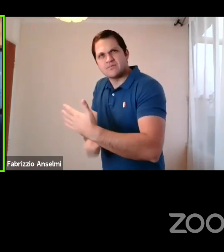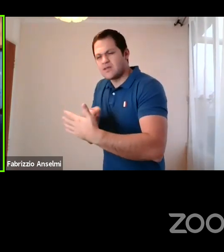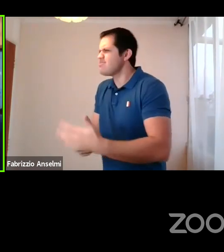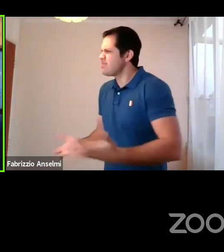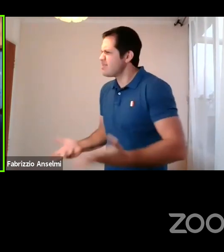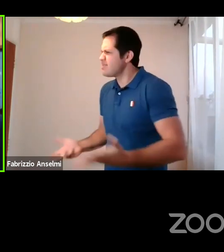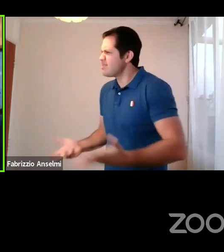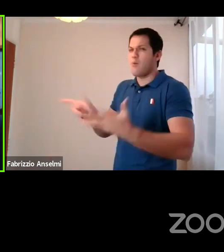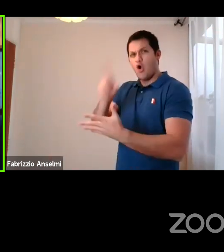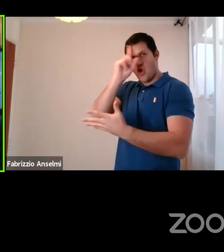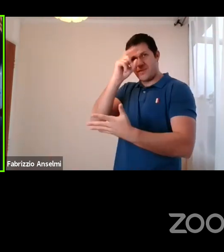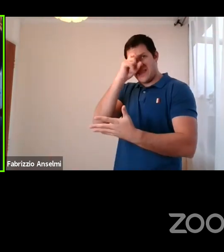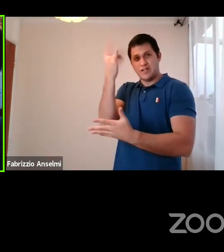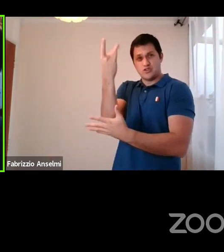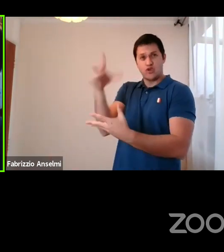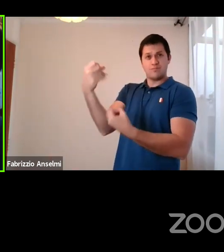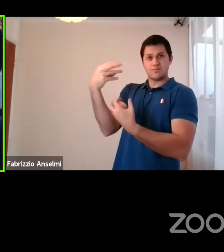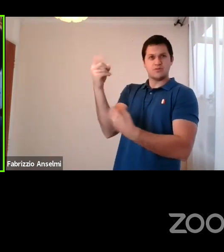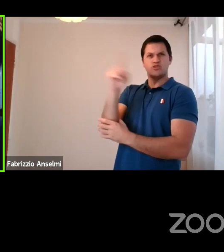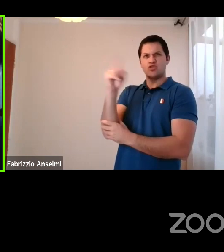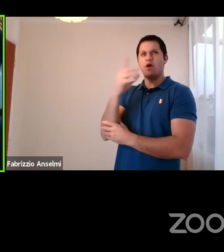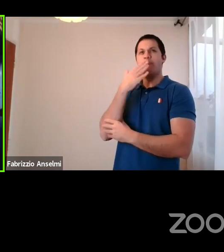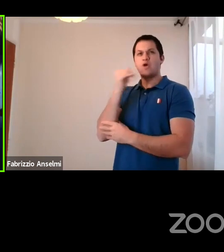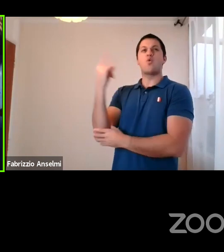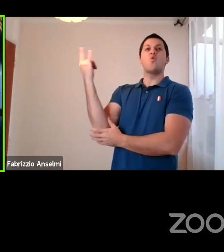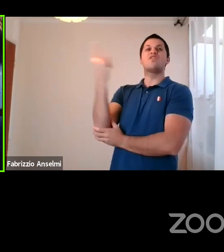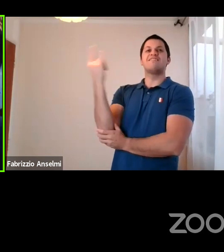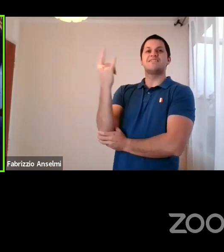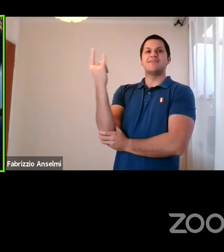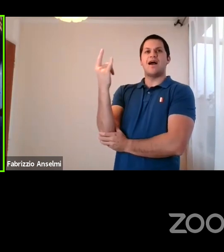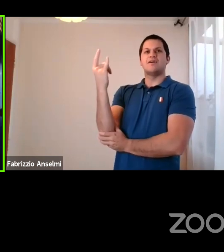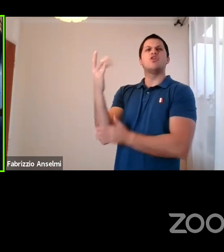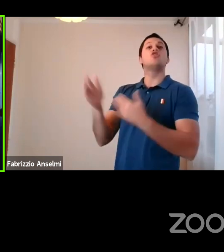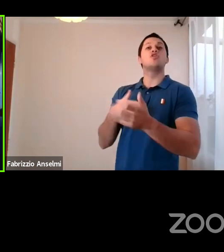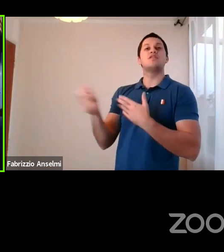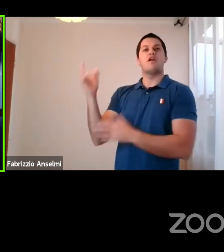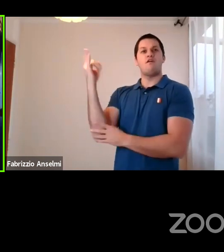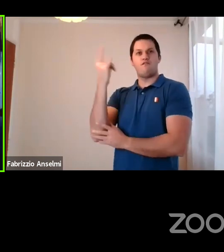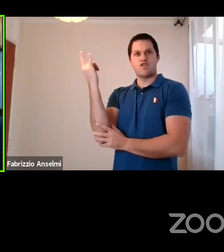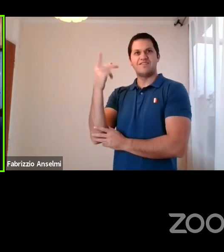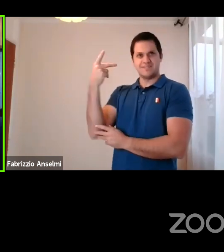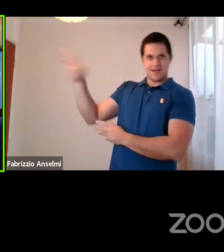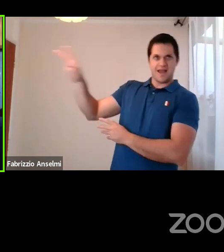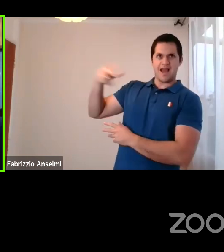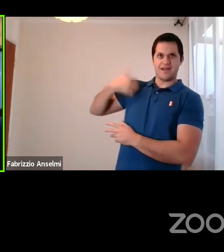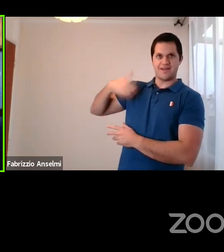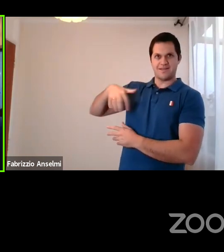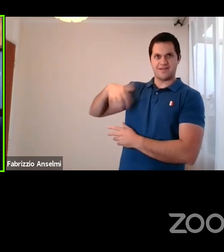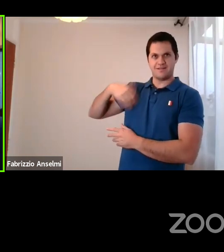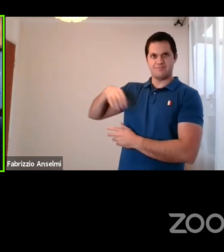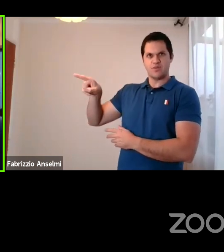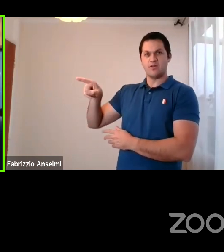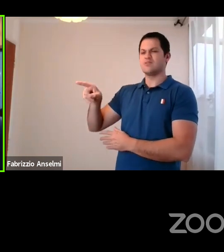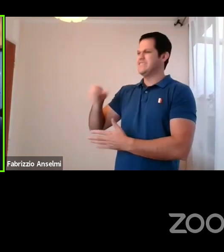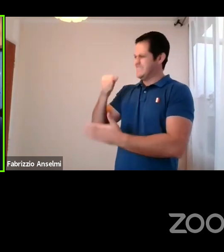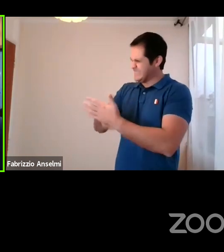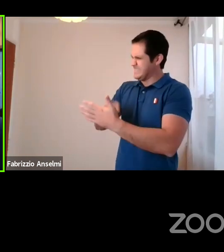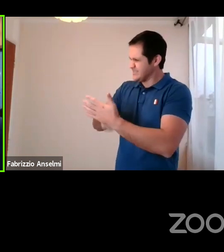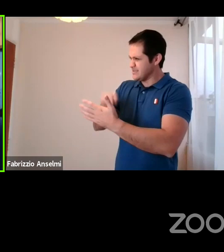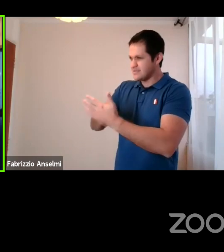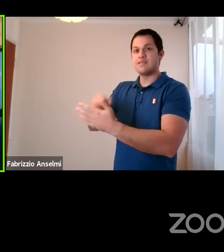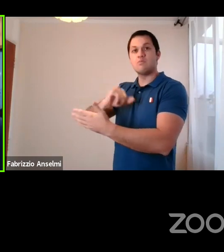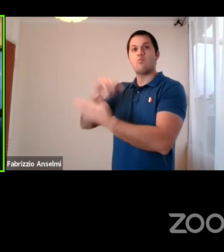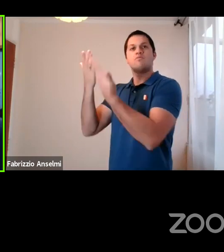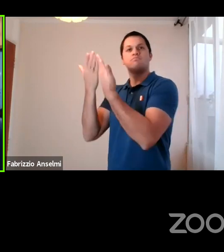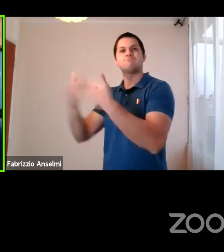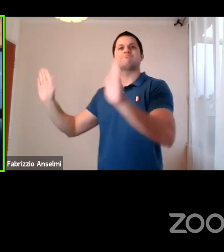Aires. Y en 1922 se abrió el primer curso de kinesioterapia en Buenos Aires, ¿ya?, en